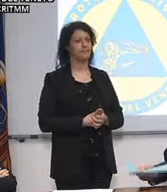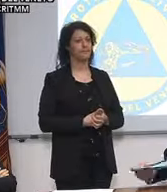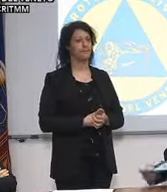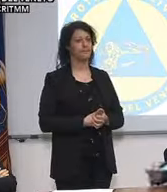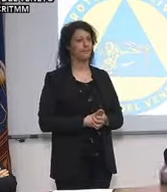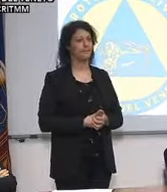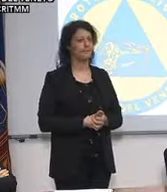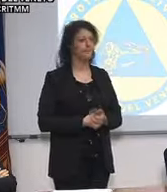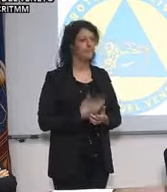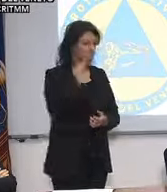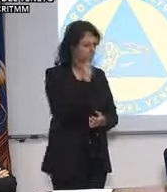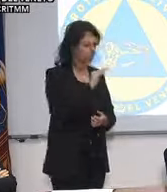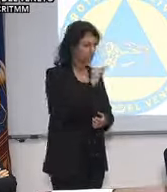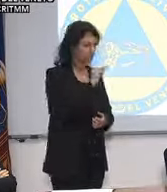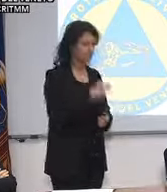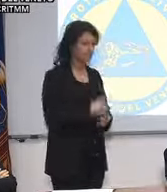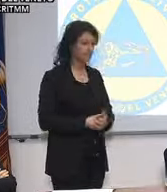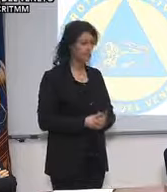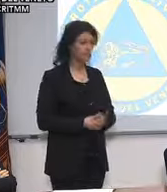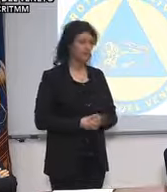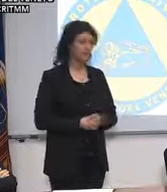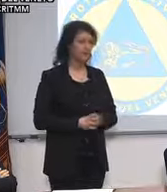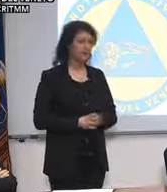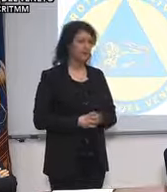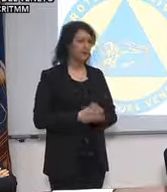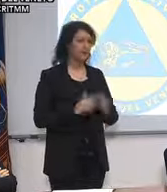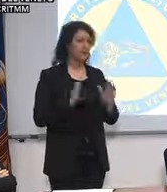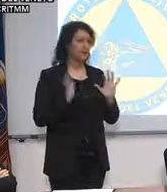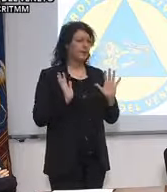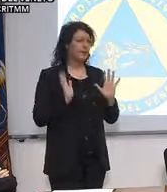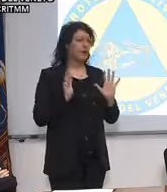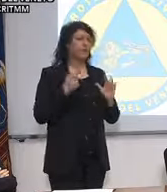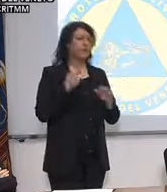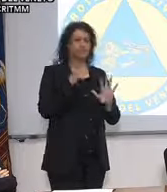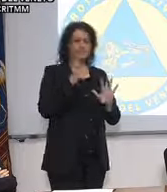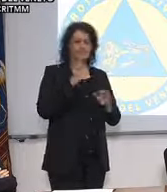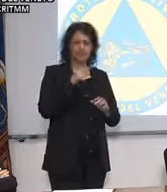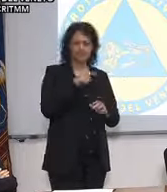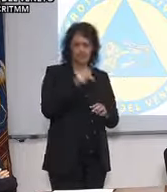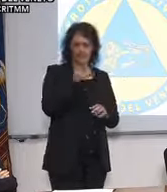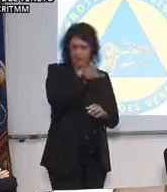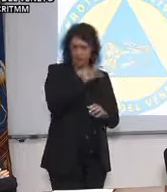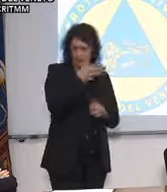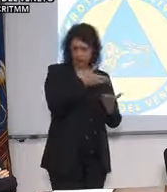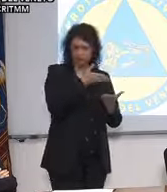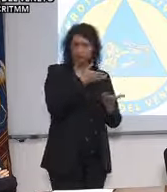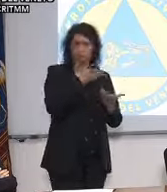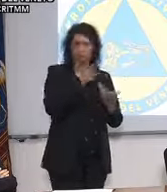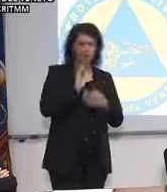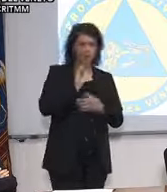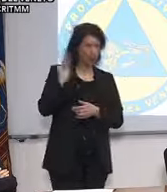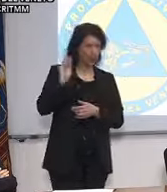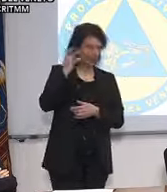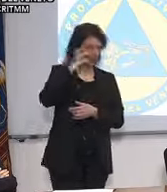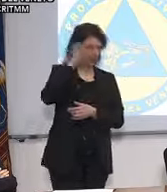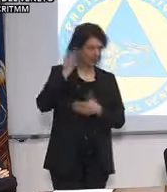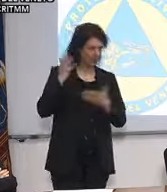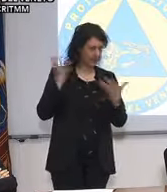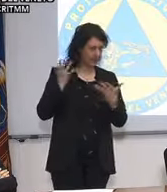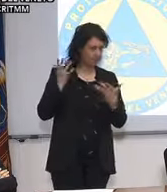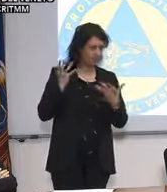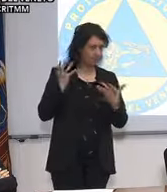Posso chiedere, allora la richiesta che fate direttamente al governo, mi sembra di capire, è quella di